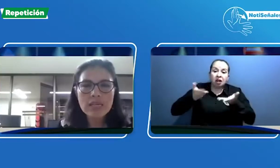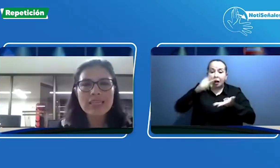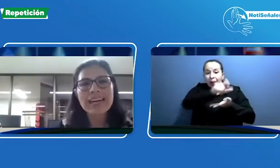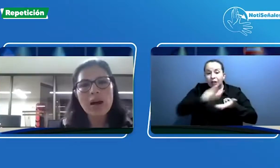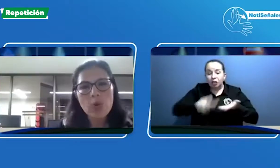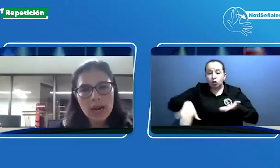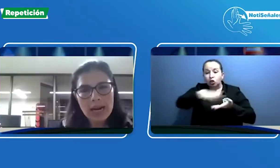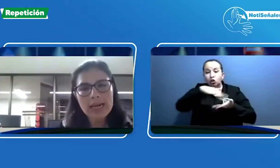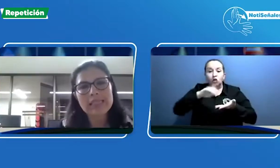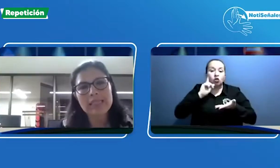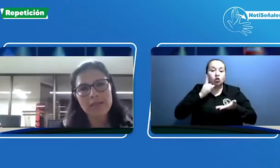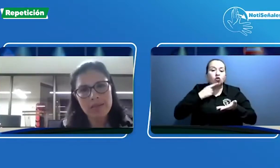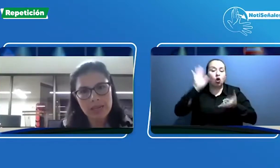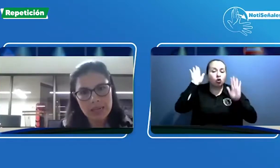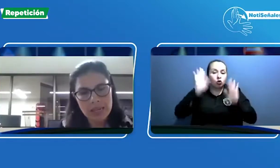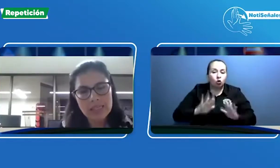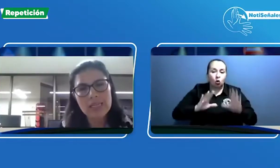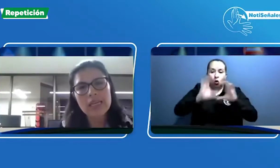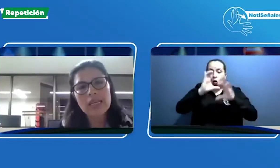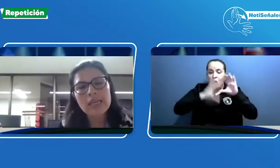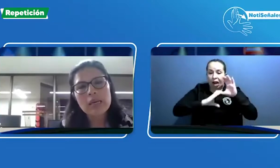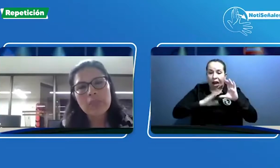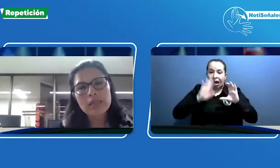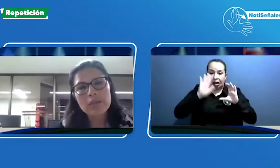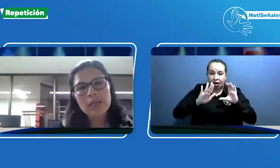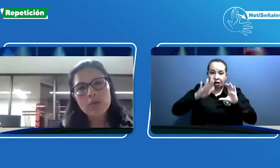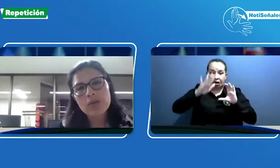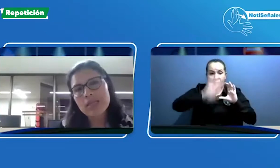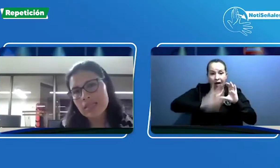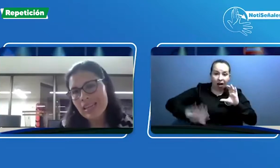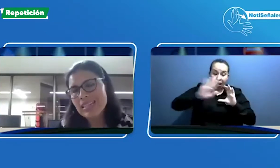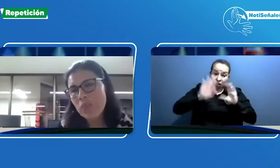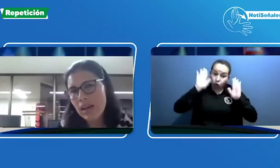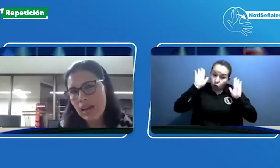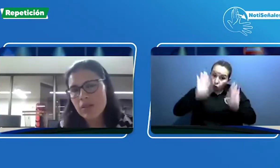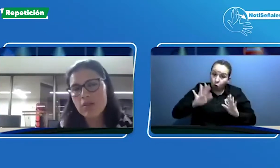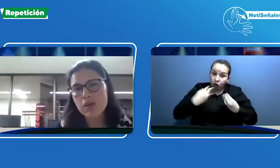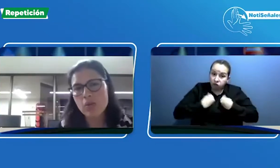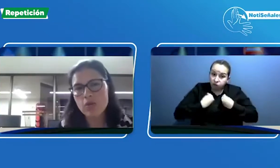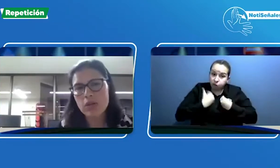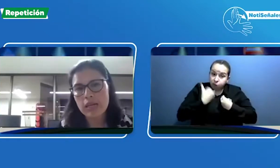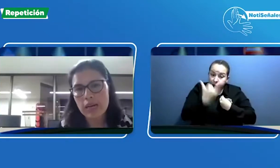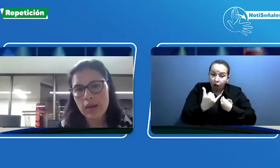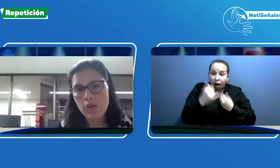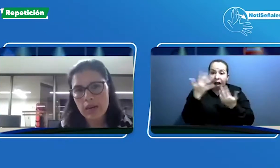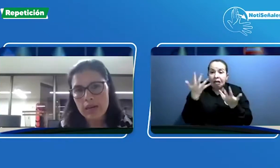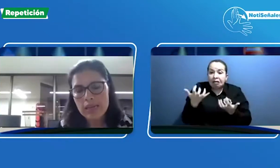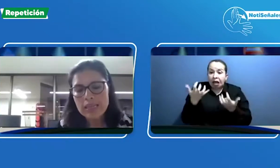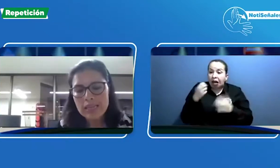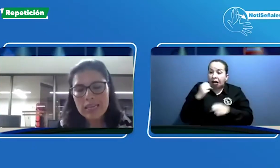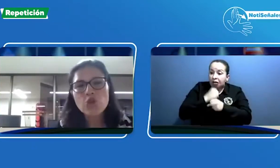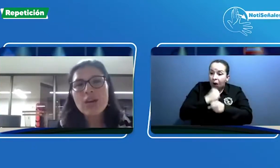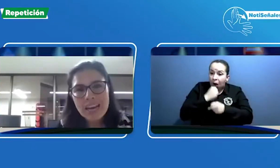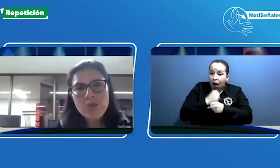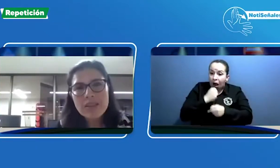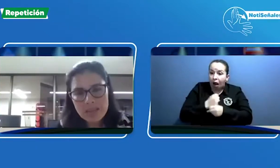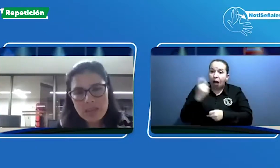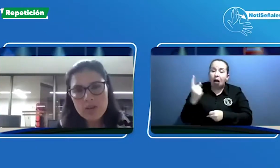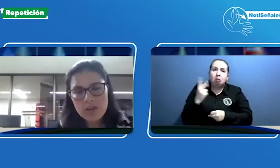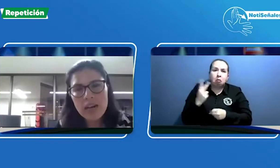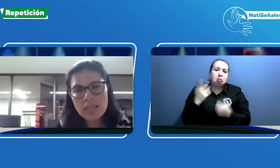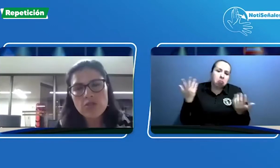sordas caucanas que viven en este departamento y que están esperando esa oportunidad laboral. De hecho, el